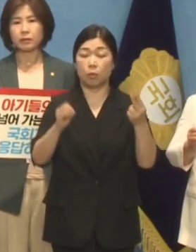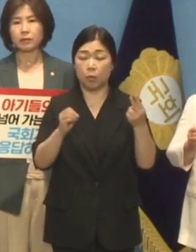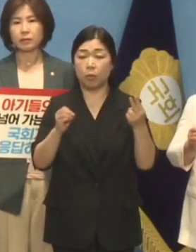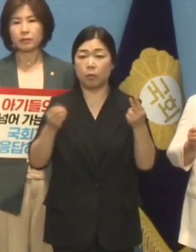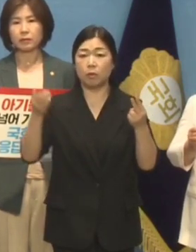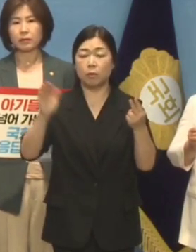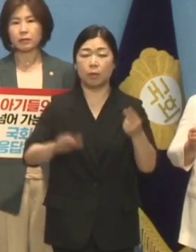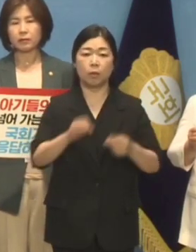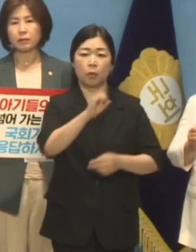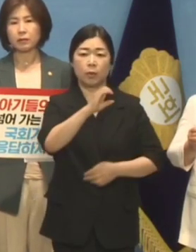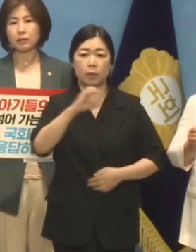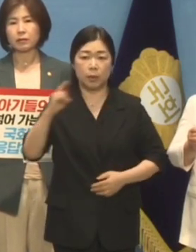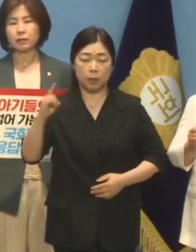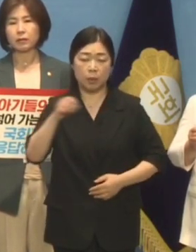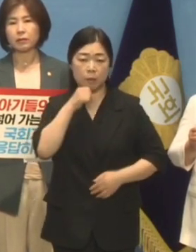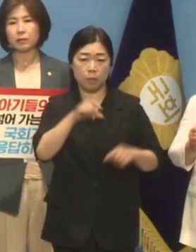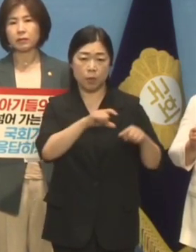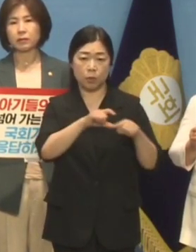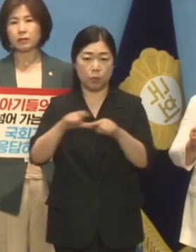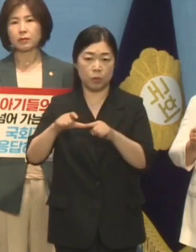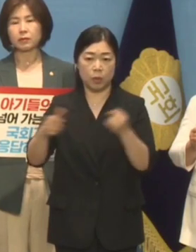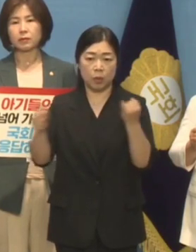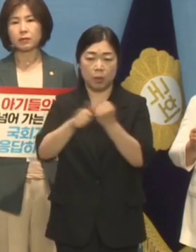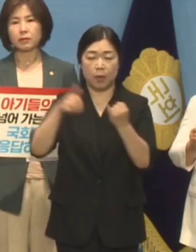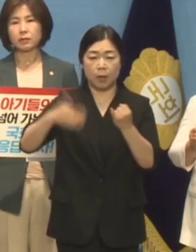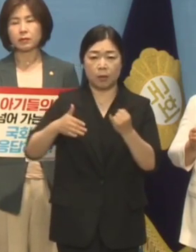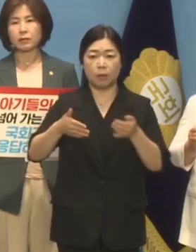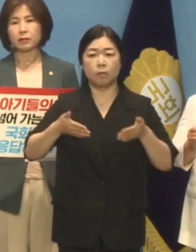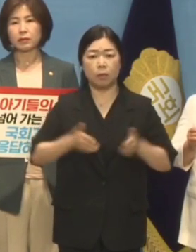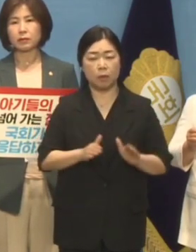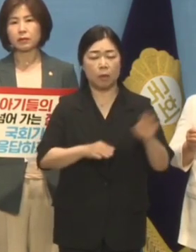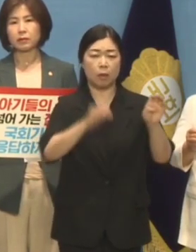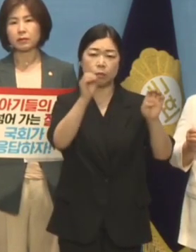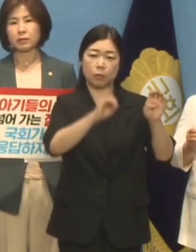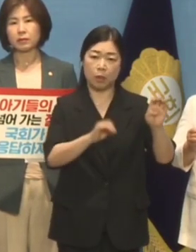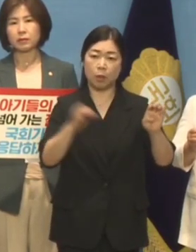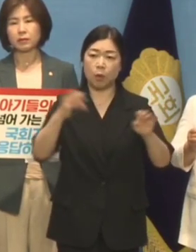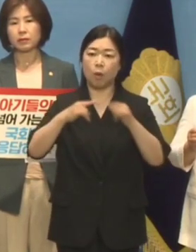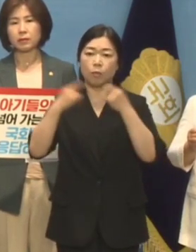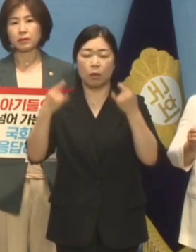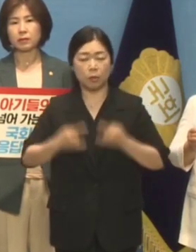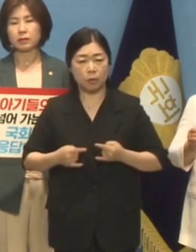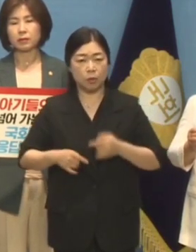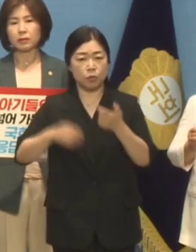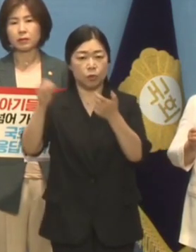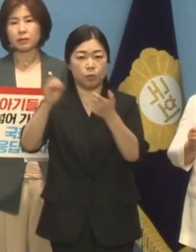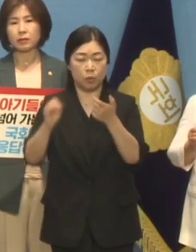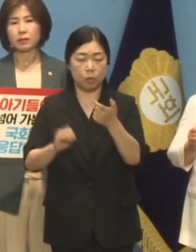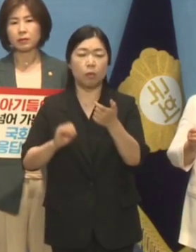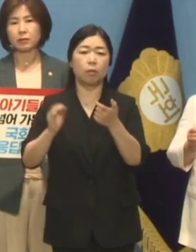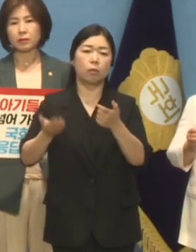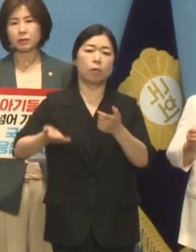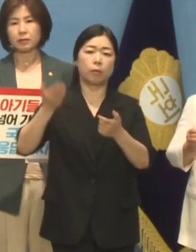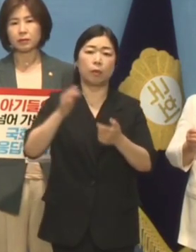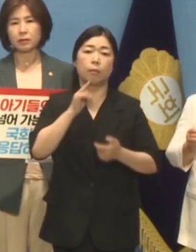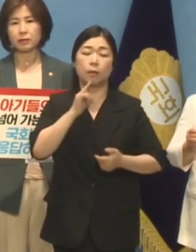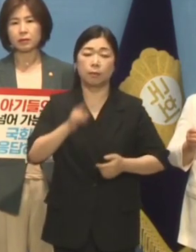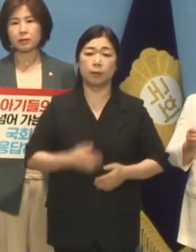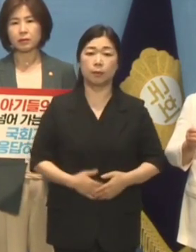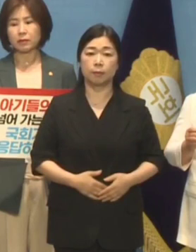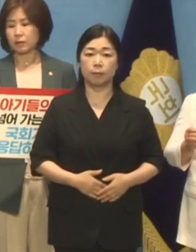2.2%인데 OECD 평균 비혼 출산율은 40%, 프랑스는 60%를 넘는다고